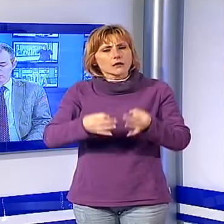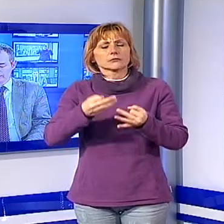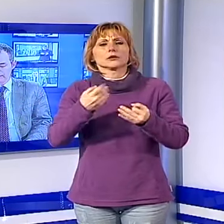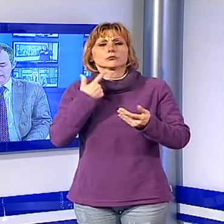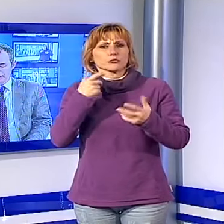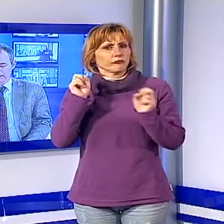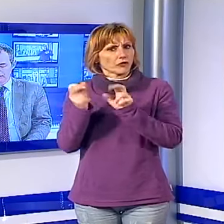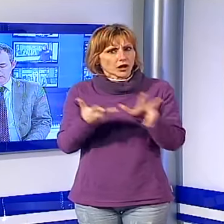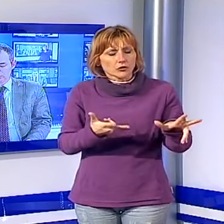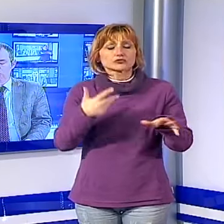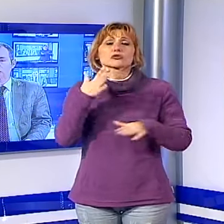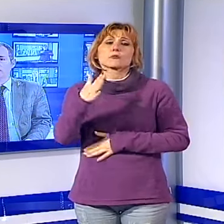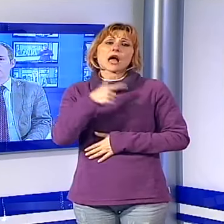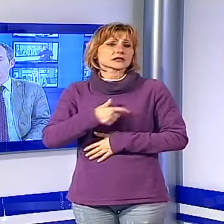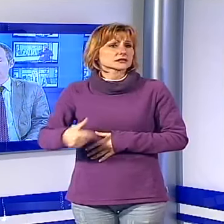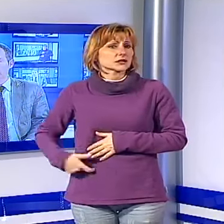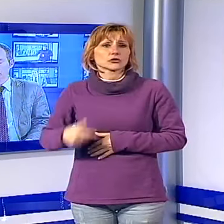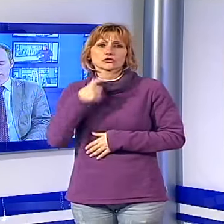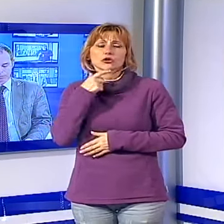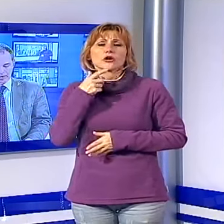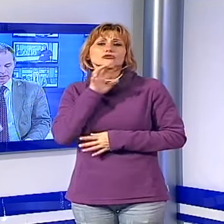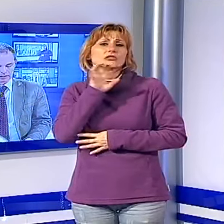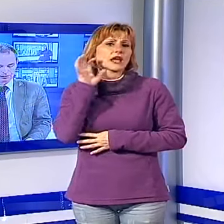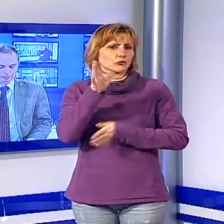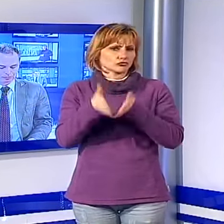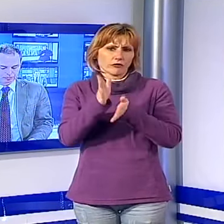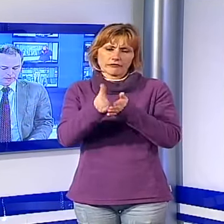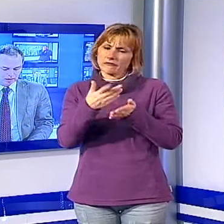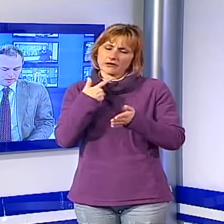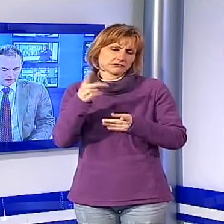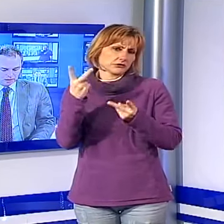di non volere dare seguito alla querela di parte.